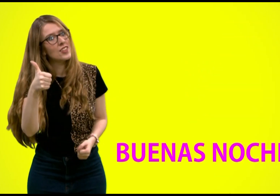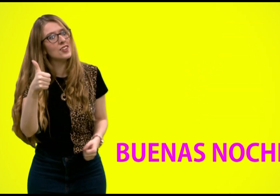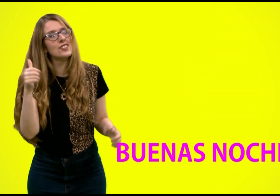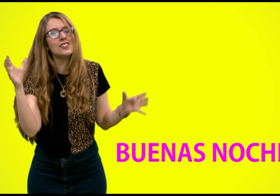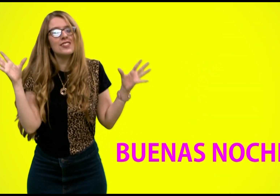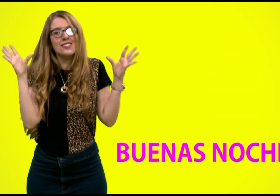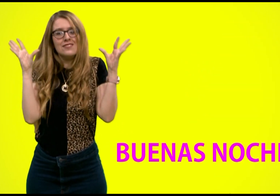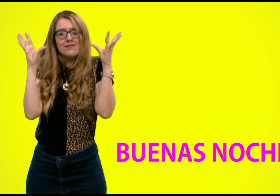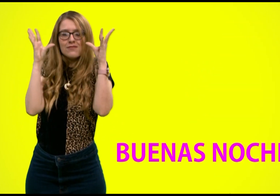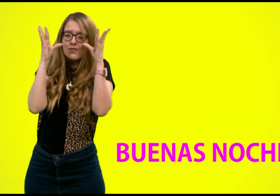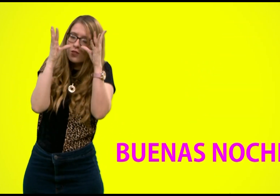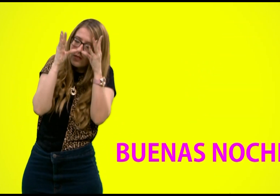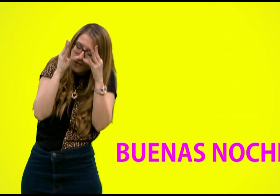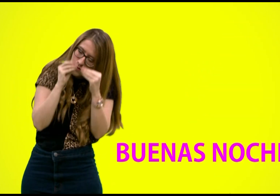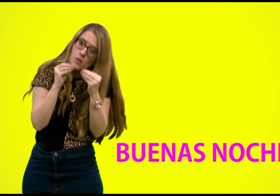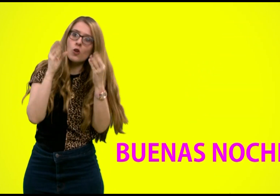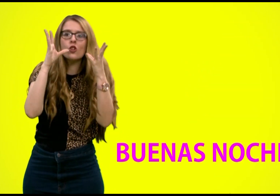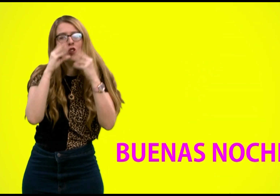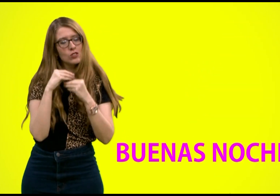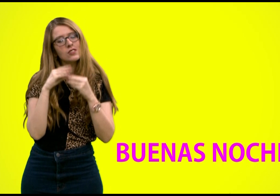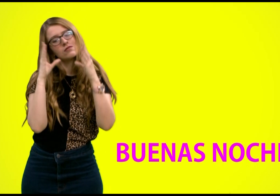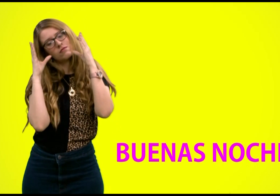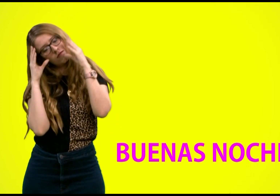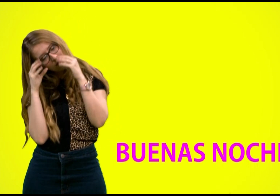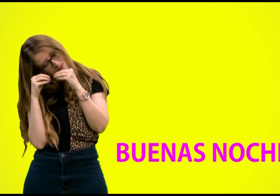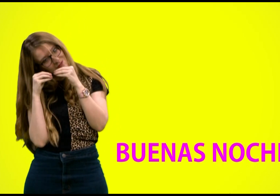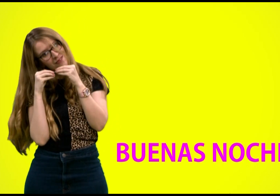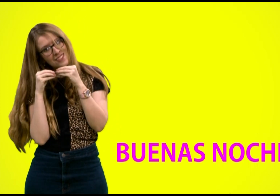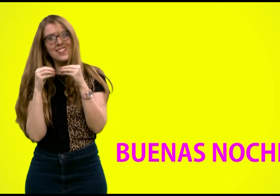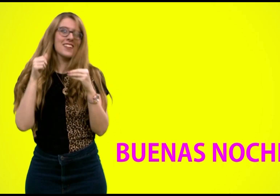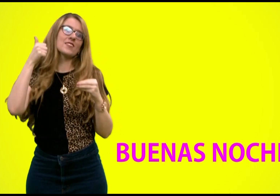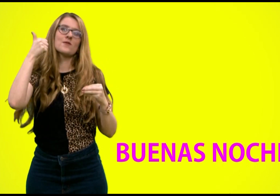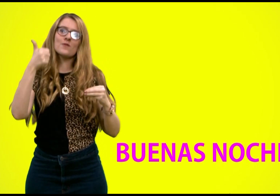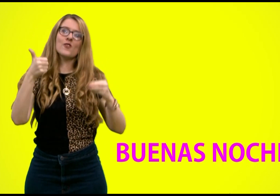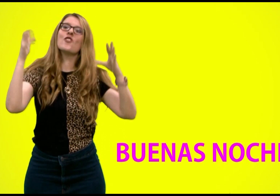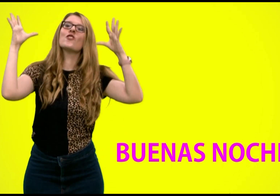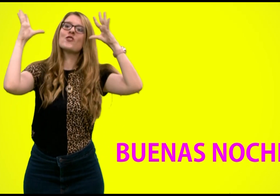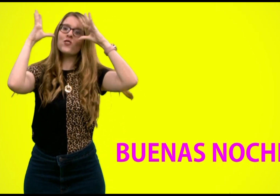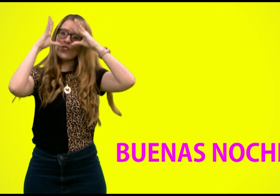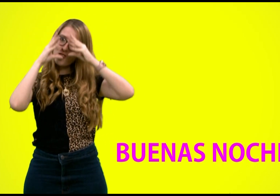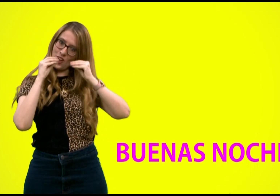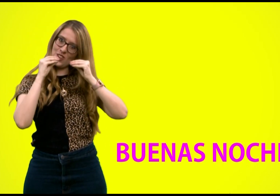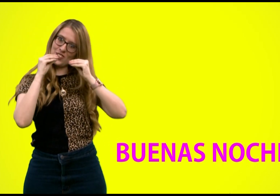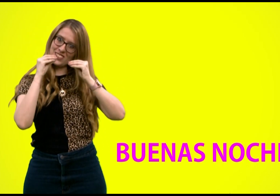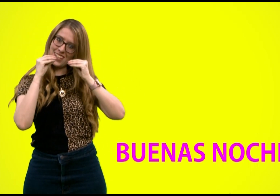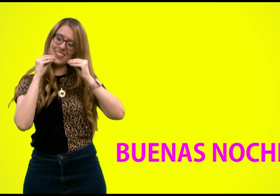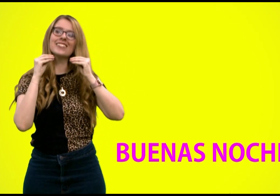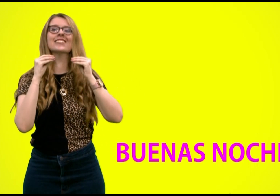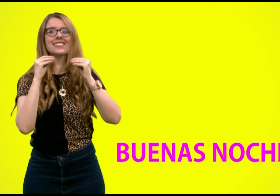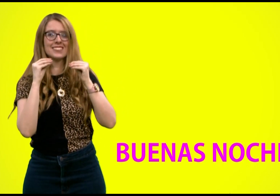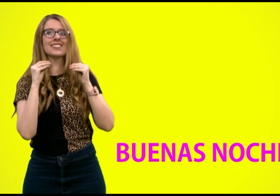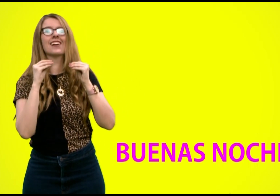noches buenas noches buenas noches estas buenas noches